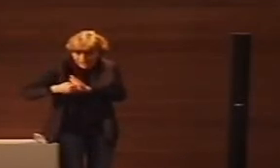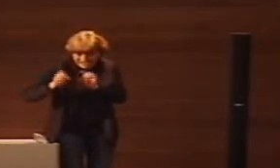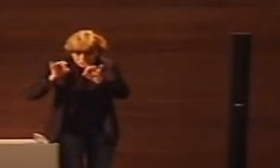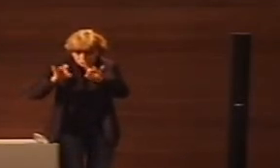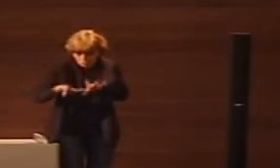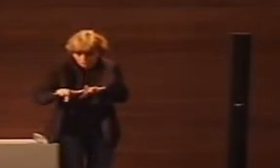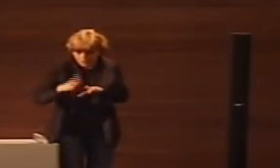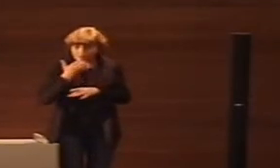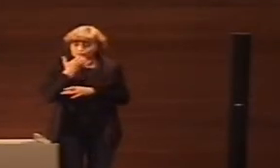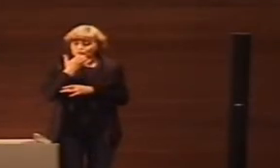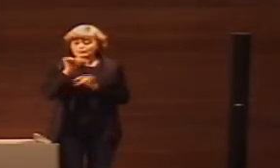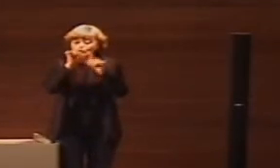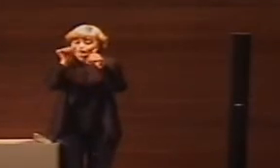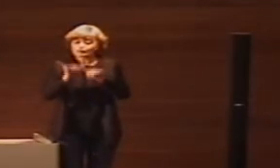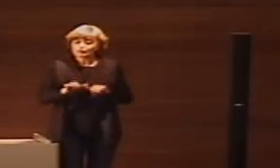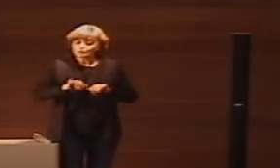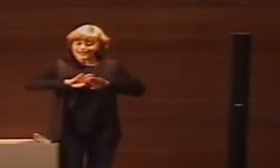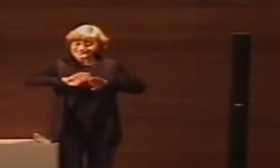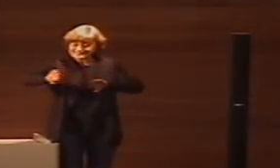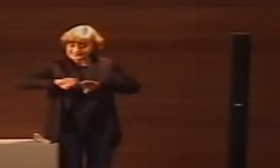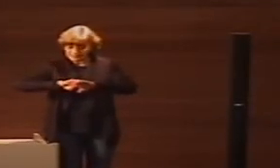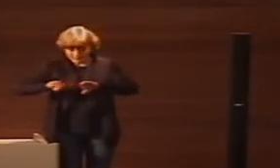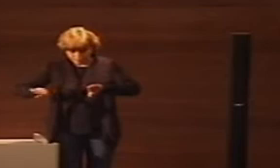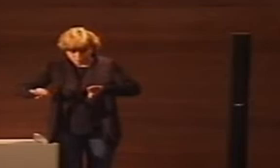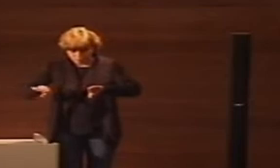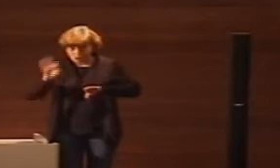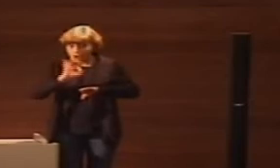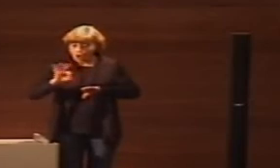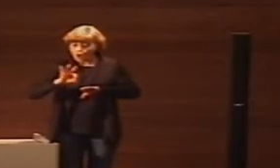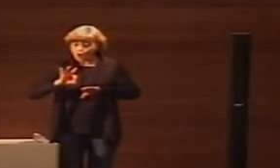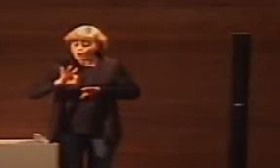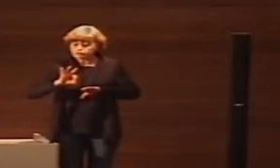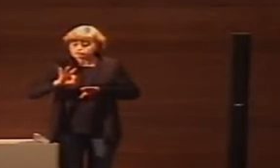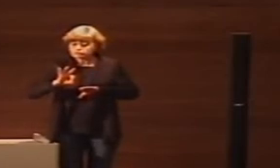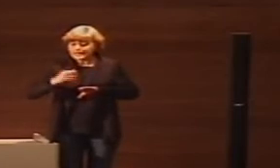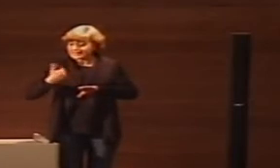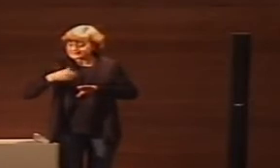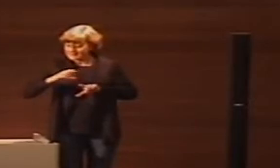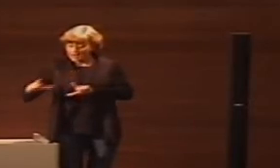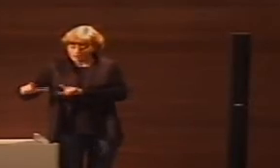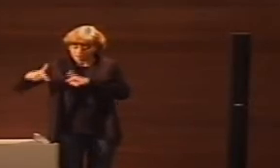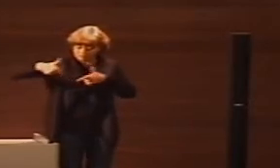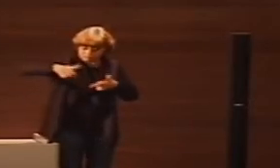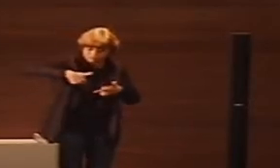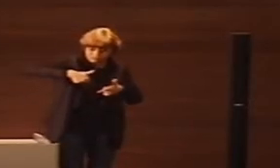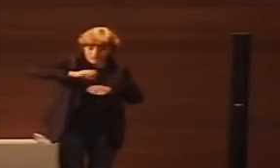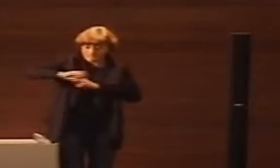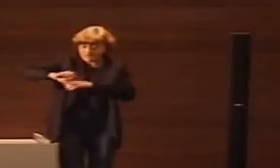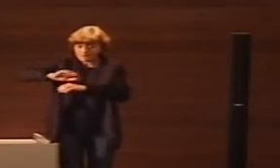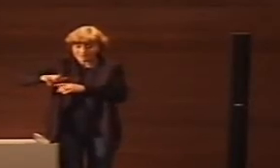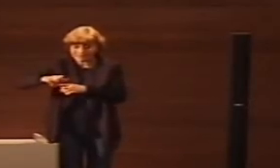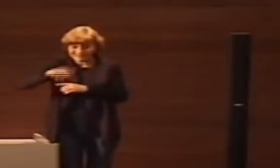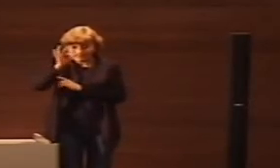Los modelos de separación y de recogida llevan a resultados muy desiguales. Es